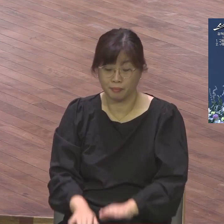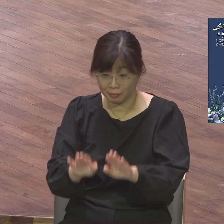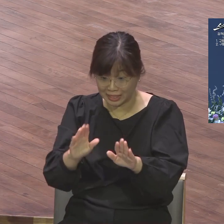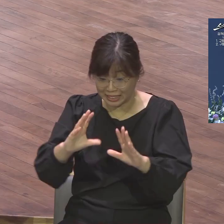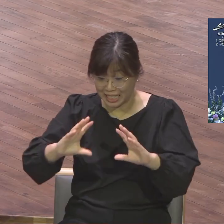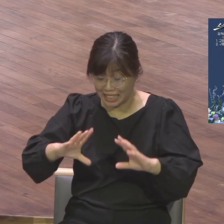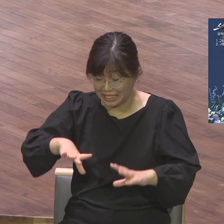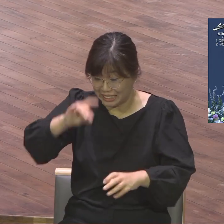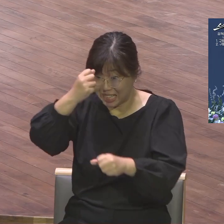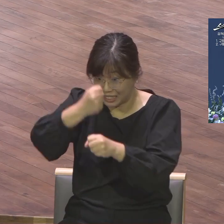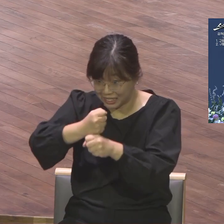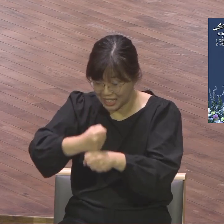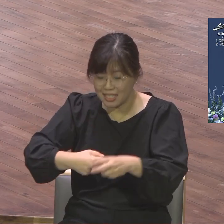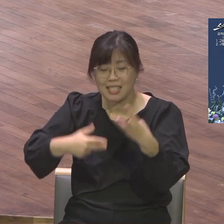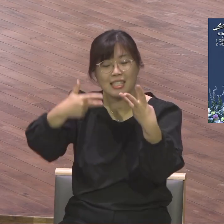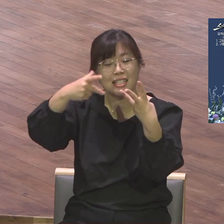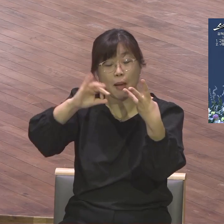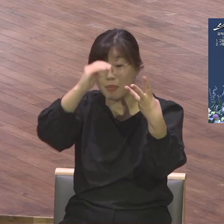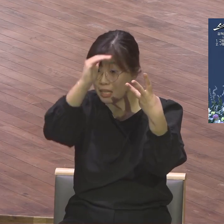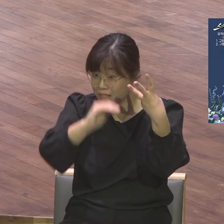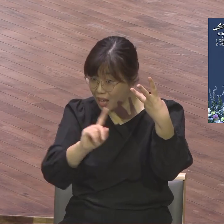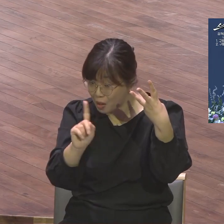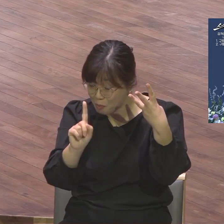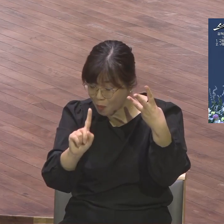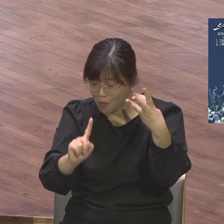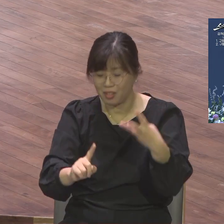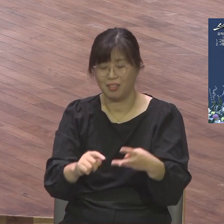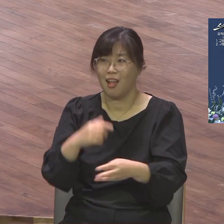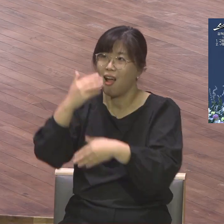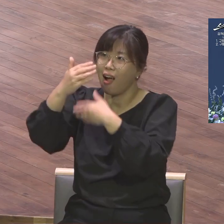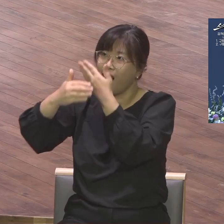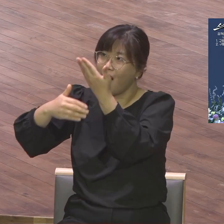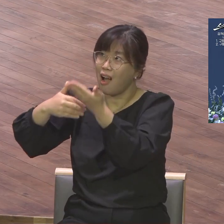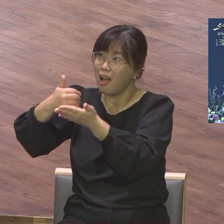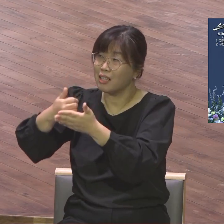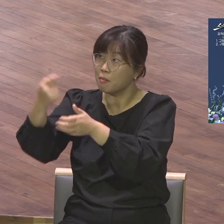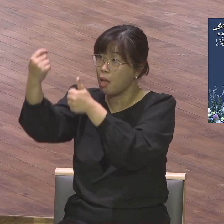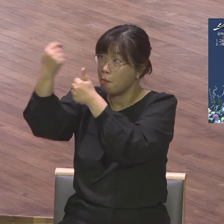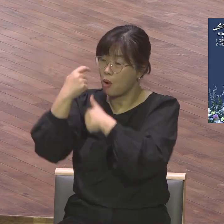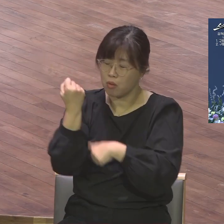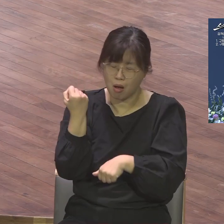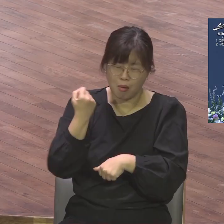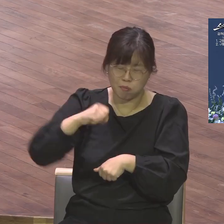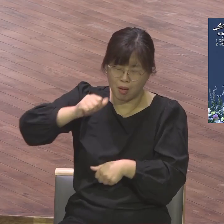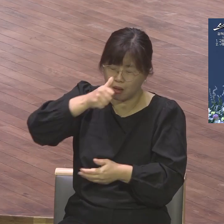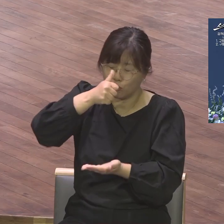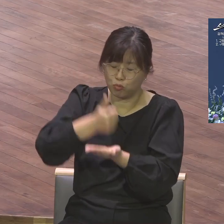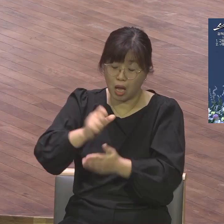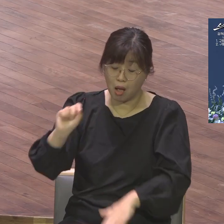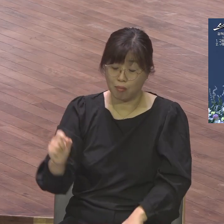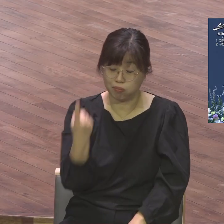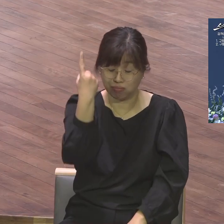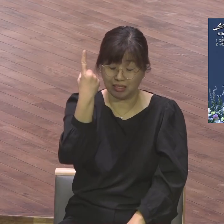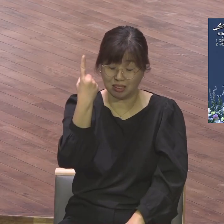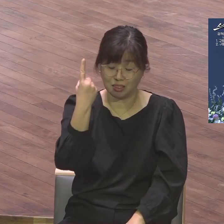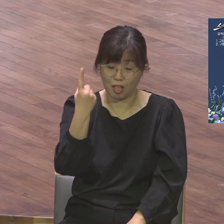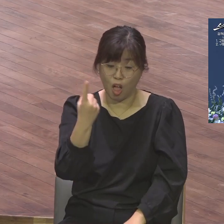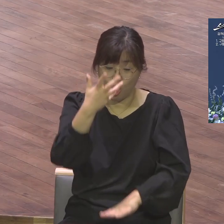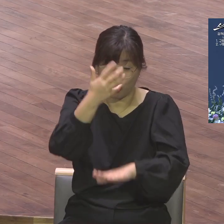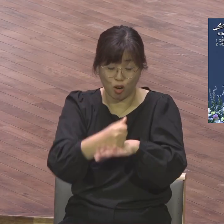불순종해서 타락한 인류를 구원하시기 위한 구속사 전체를 의미하는 겁니다. 구속사 전체. 창세기